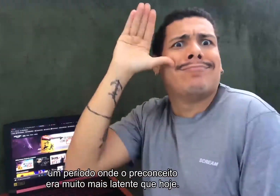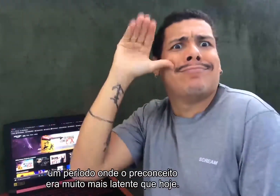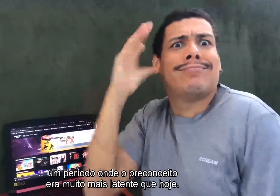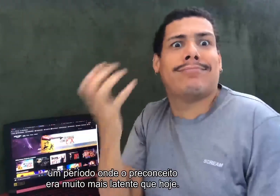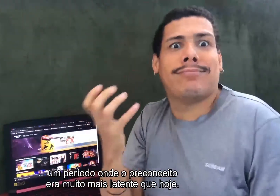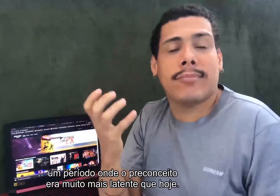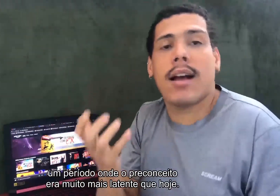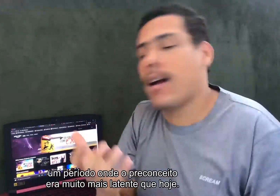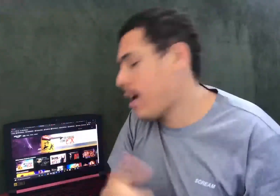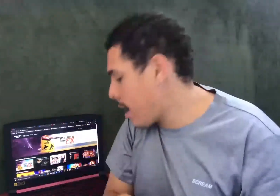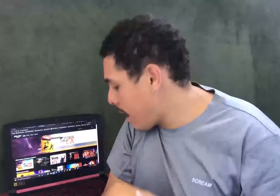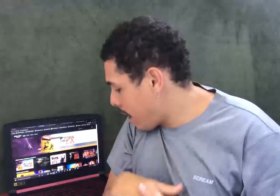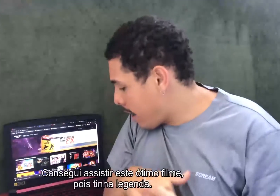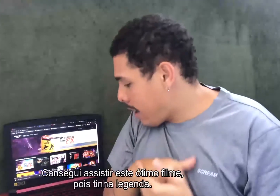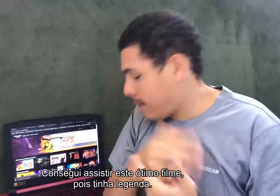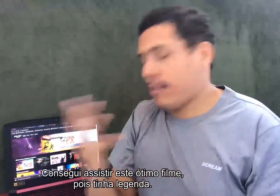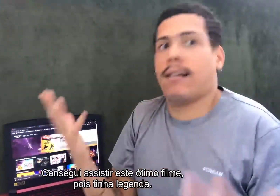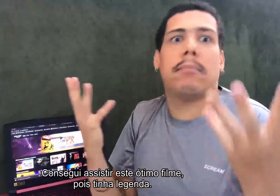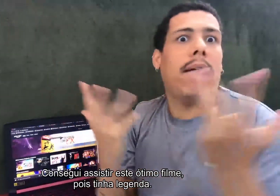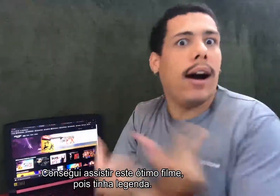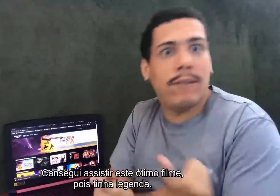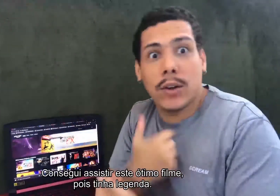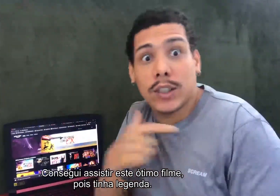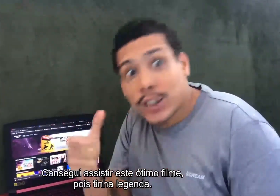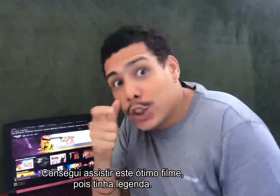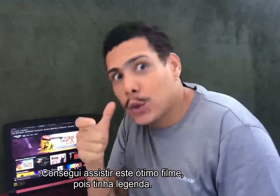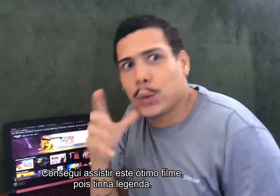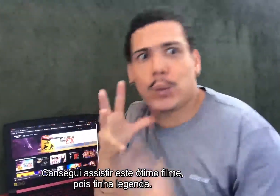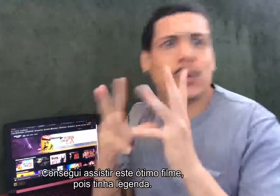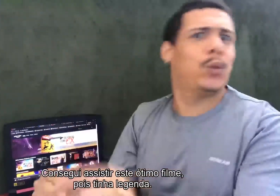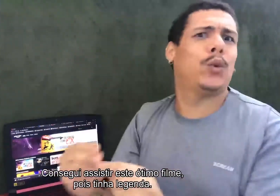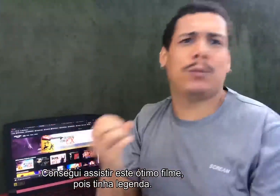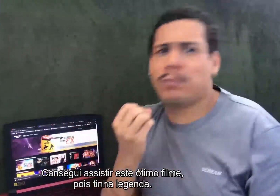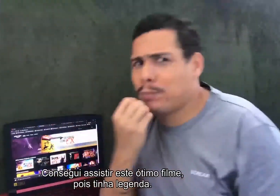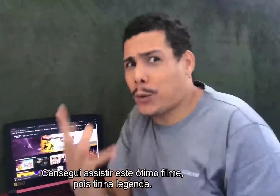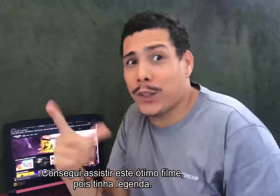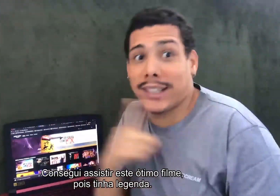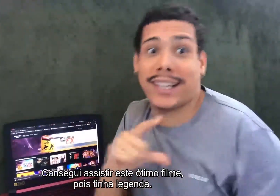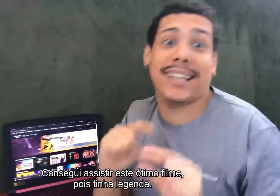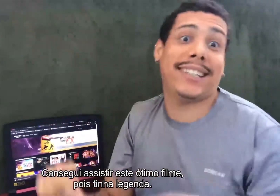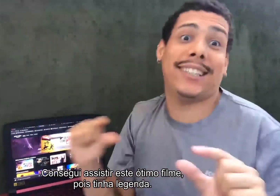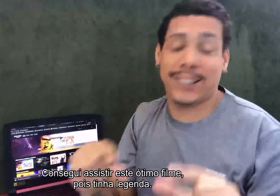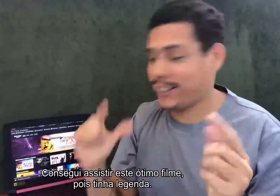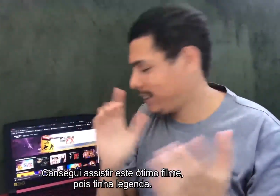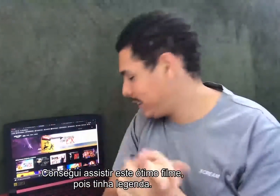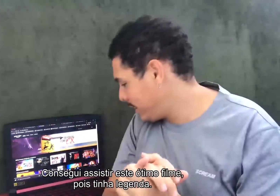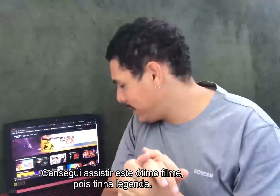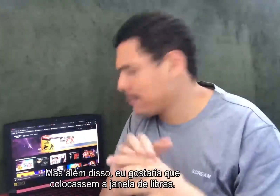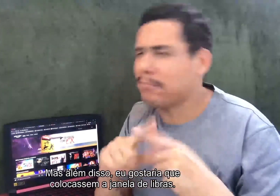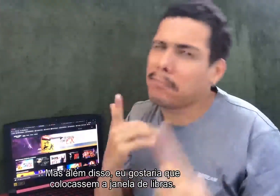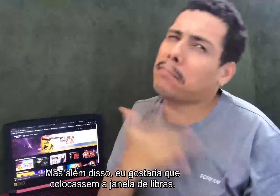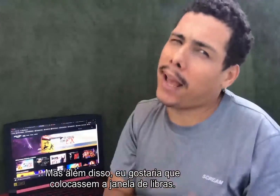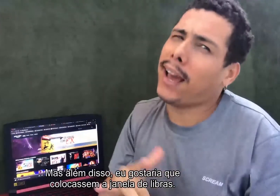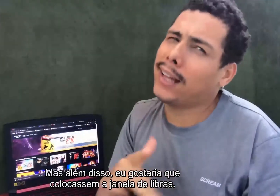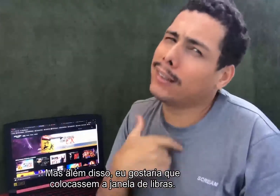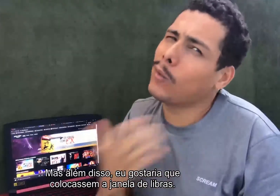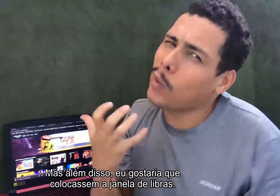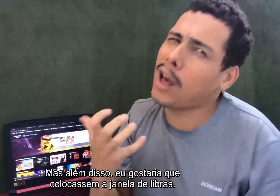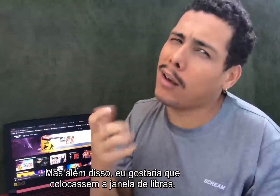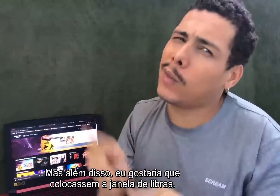do que hoje. Consegui assistir esse ótimo filme, pois tinha legenda. Mas além disso, eu gostaria